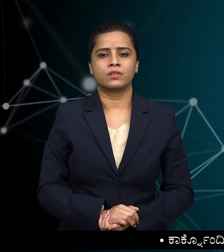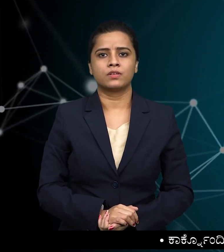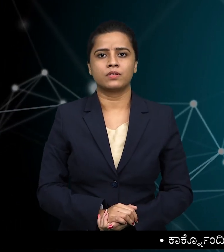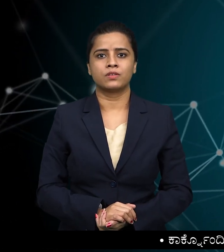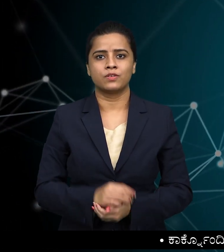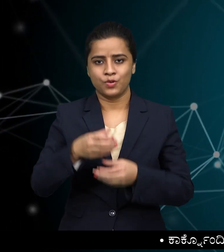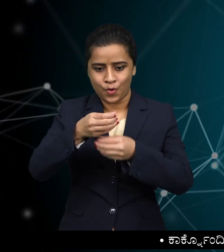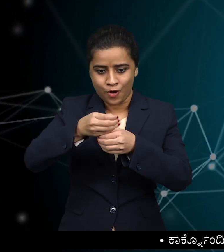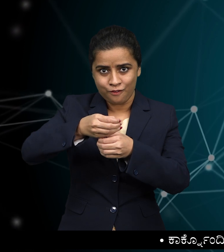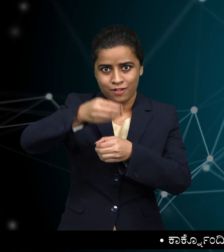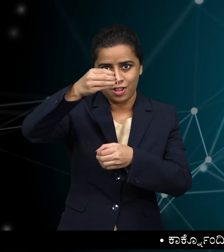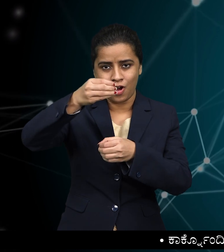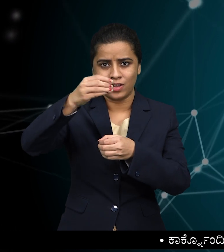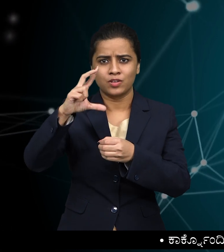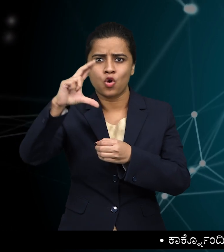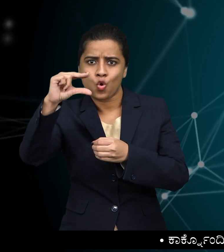ಕಾರ್ಕ್ನೊಂದಿಗೆ ಫ್ಲಾಸ್ಕ್ ಅನ್ನು ಮುಚ್ಚಿ